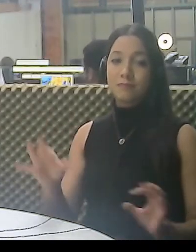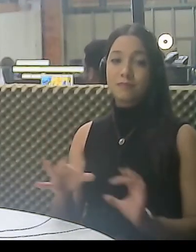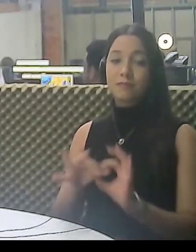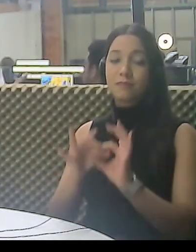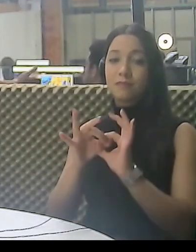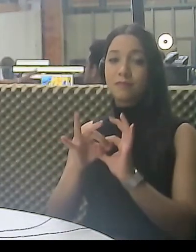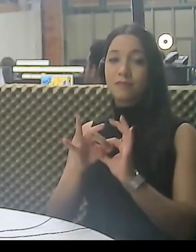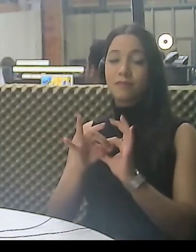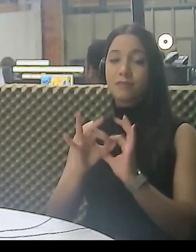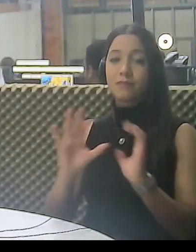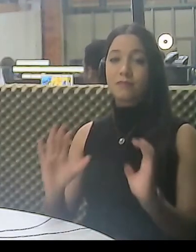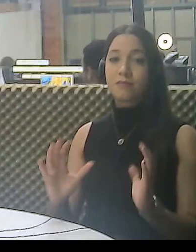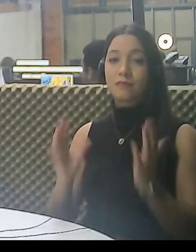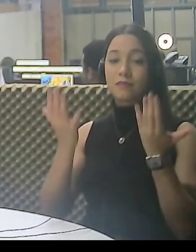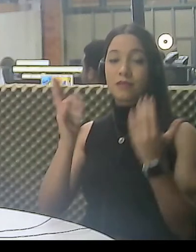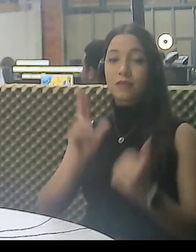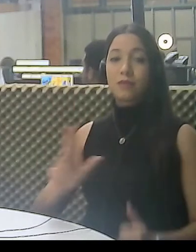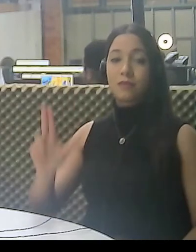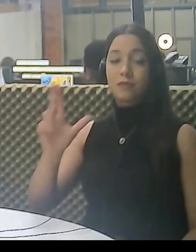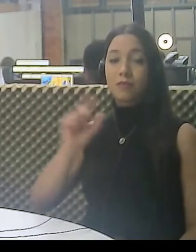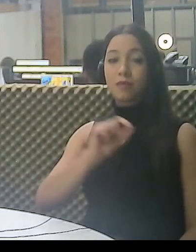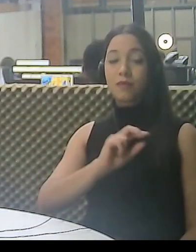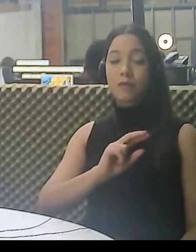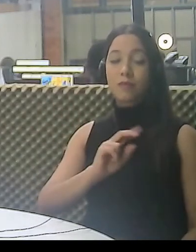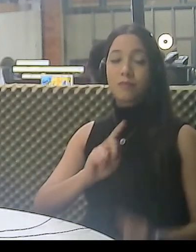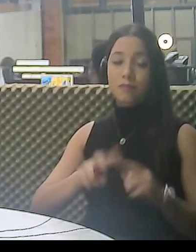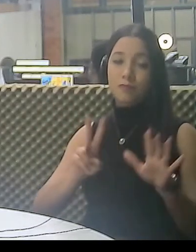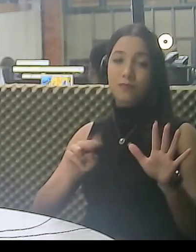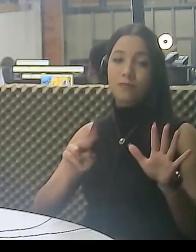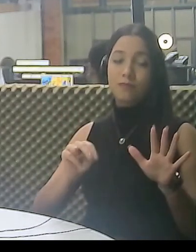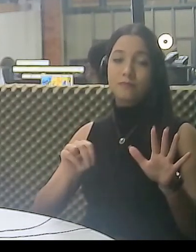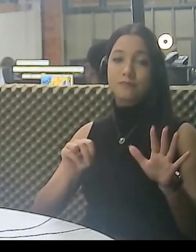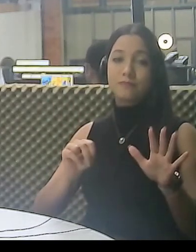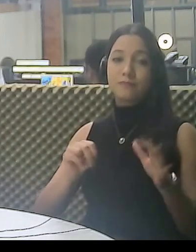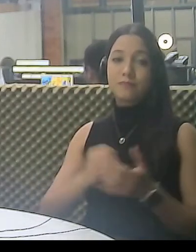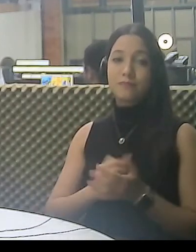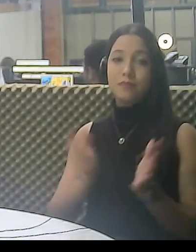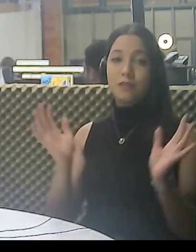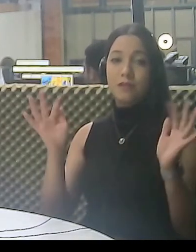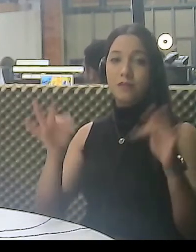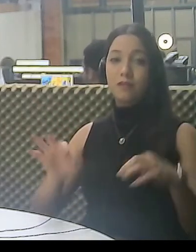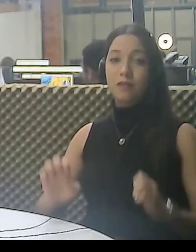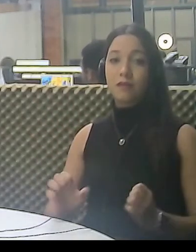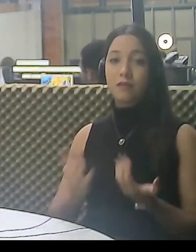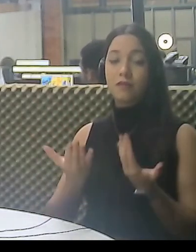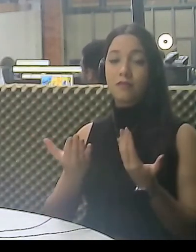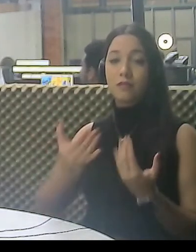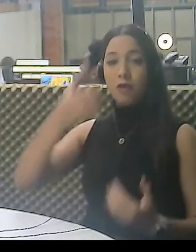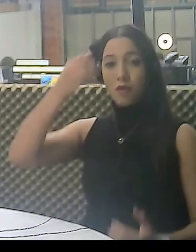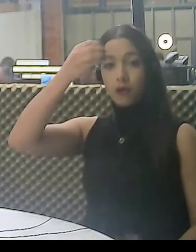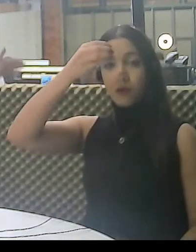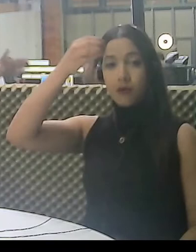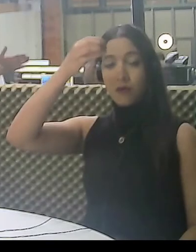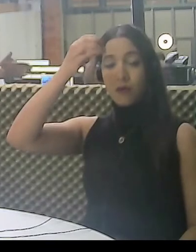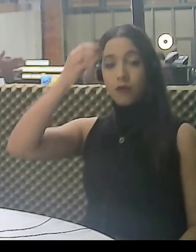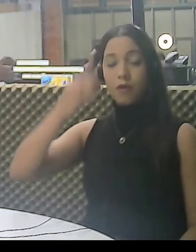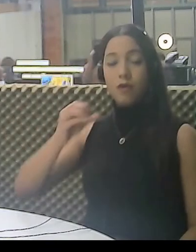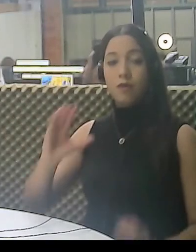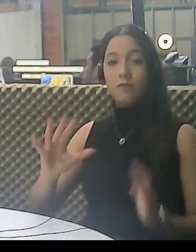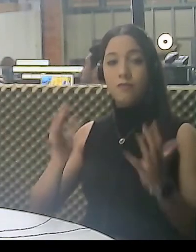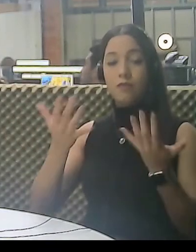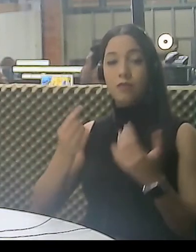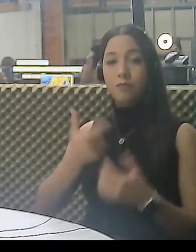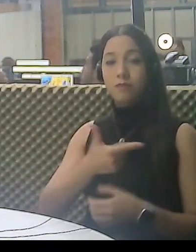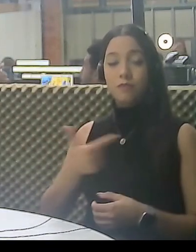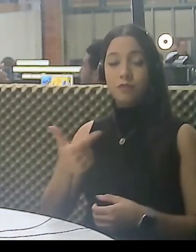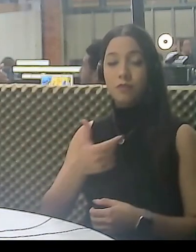da tradicional da festa de Uberlândia durante este fim de semana, para encerrar as celebrações do Congado 2022 e comemorar